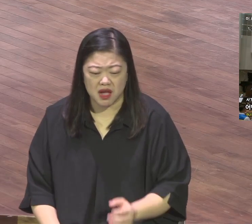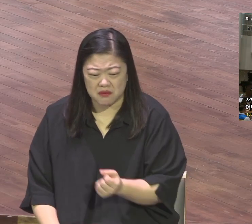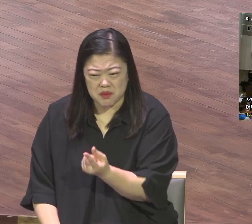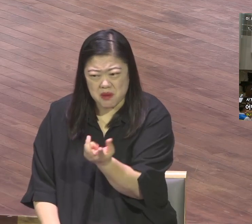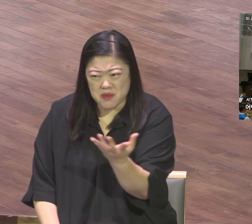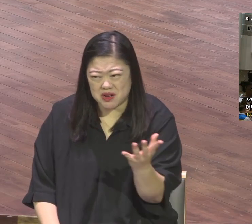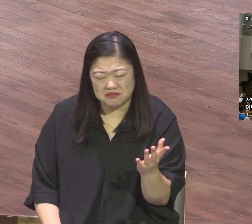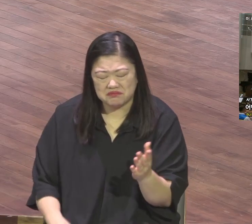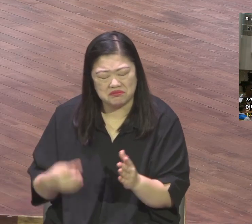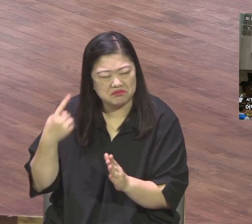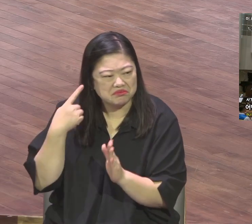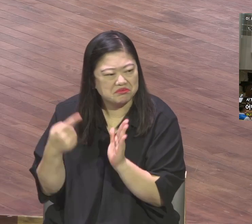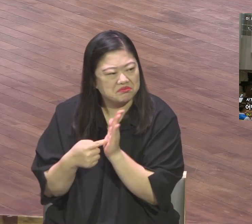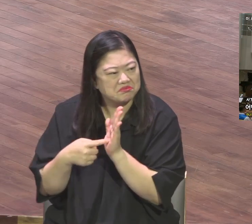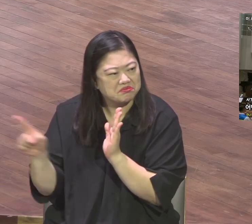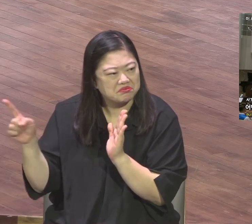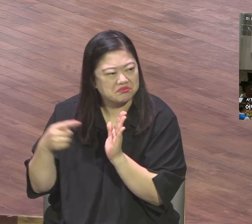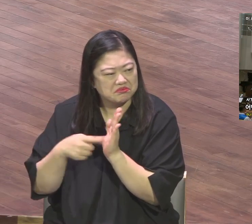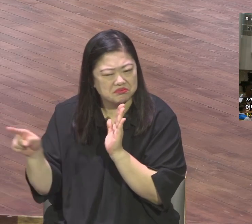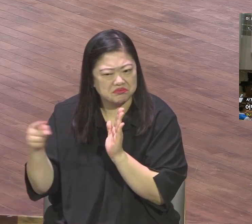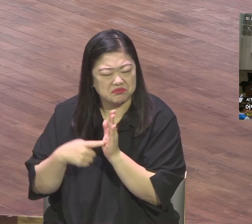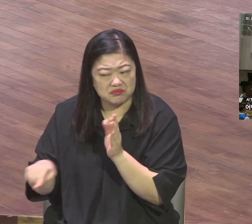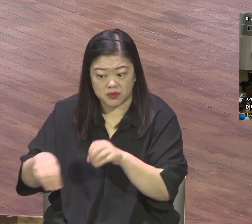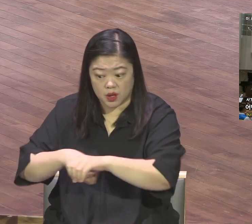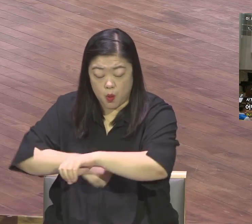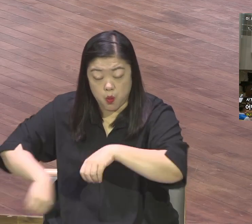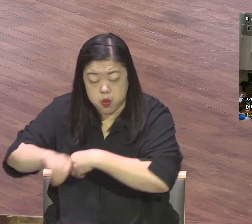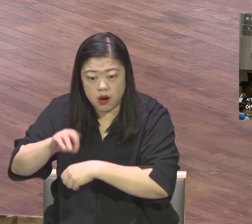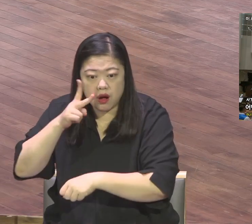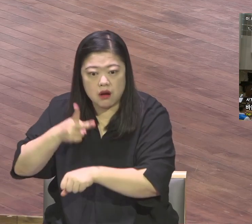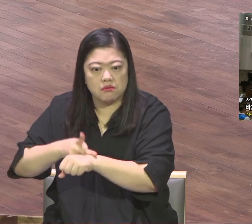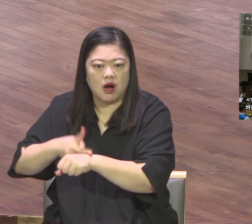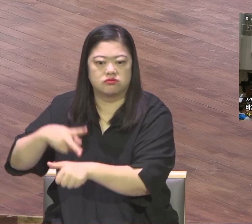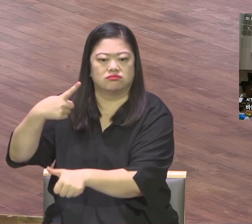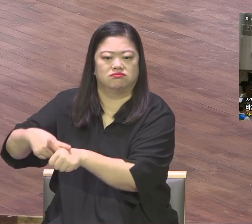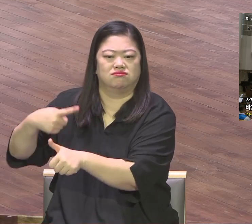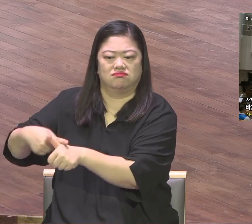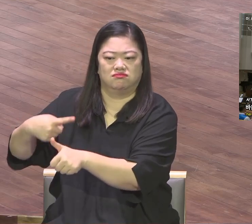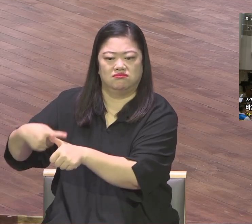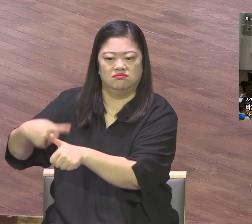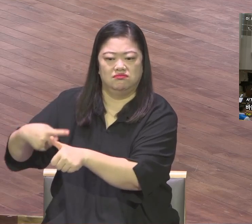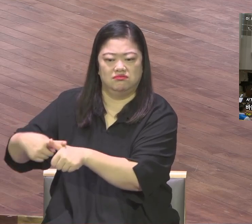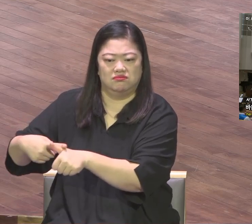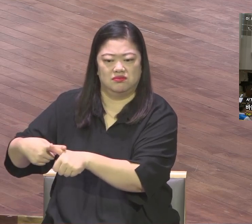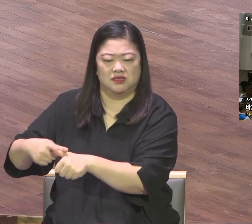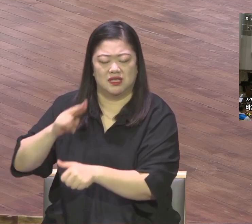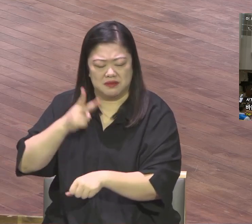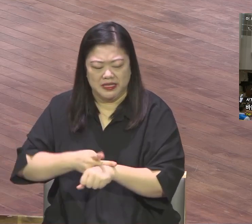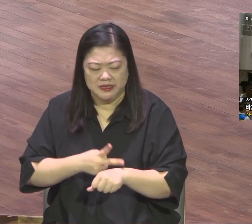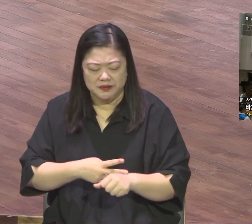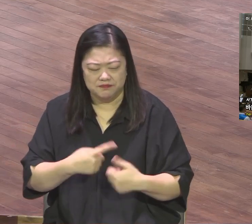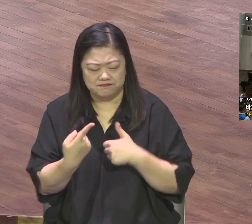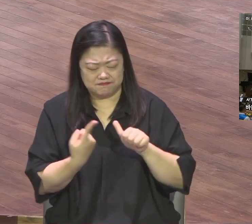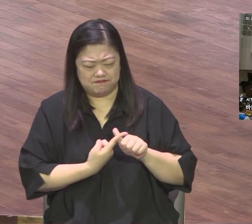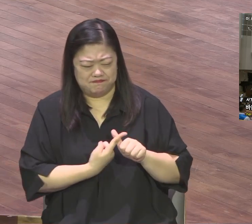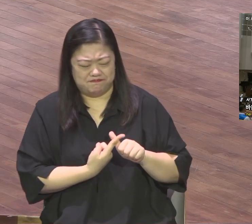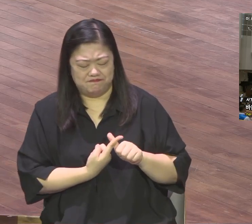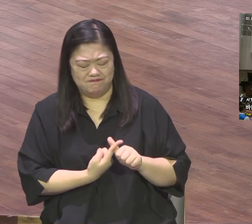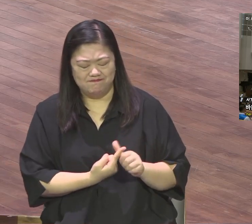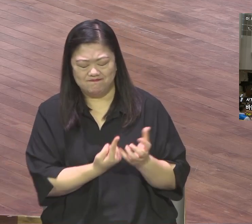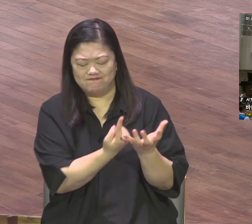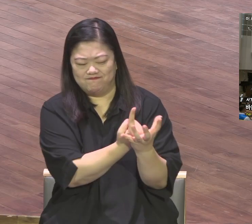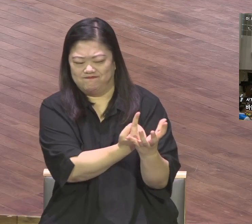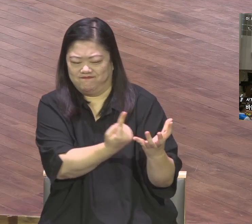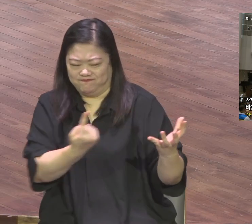마음이 굳어 순종하지 않고 무리 앞에서 이 돌을 비방하거늘 바울이 그들을 떠났지 제자들을 따로